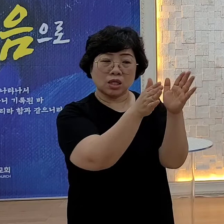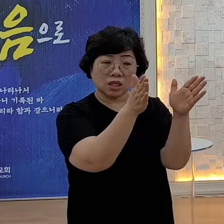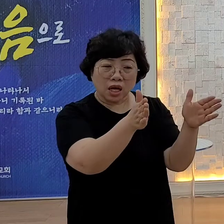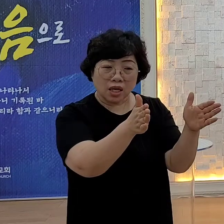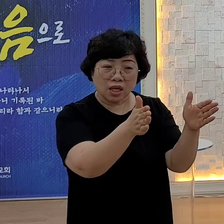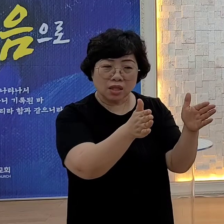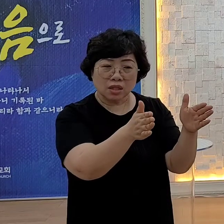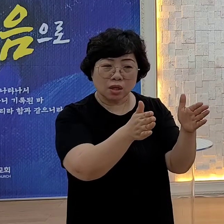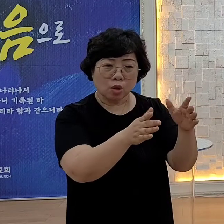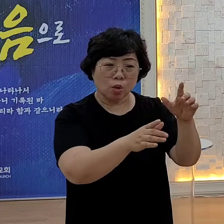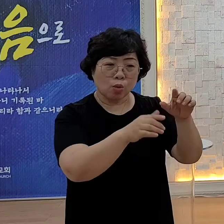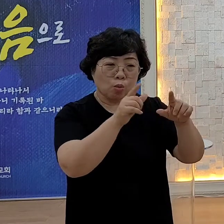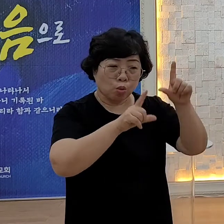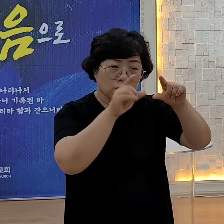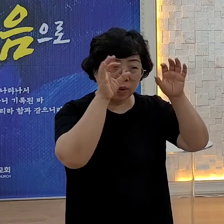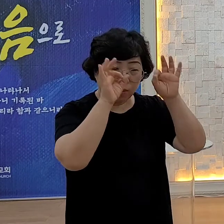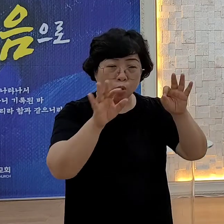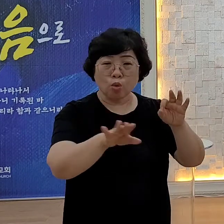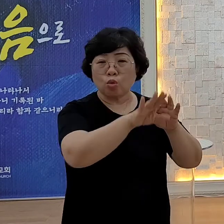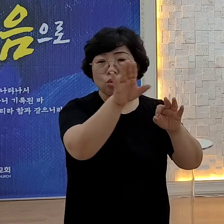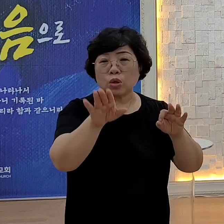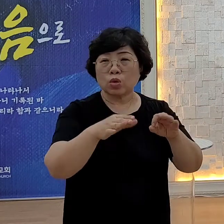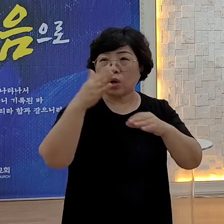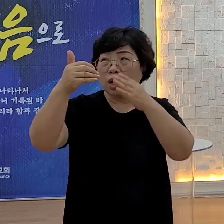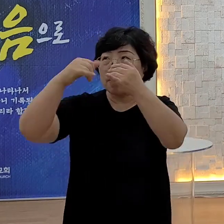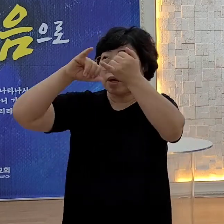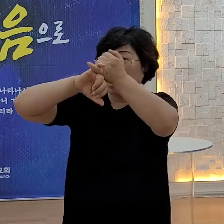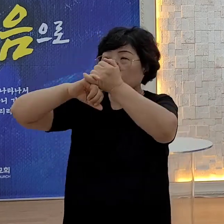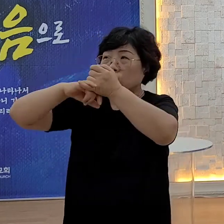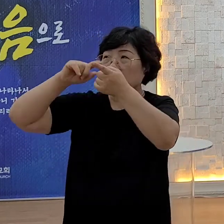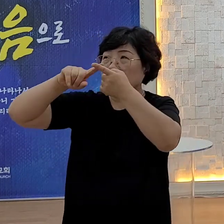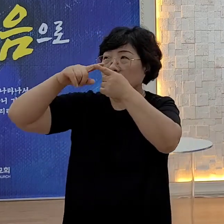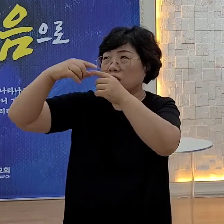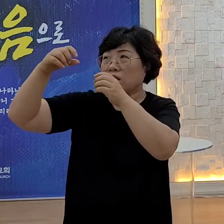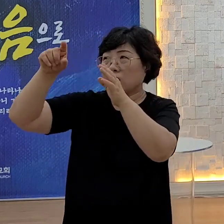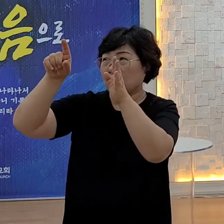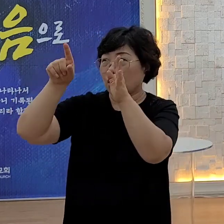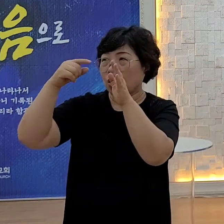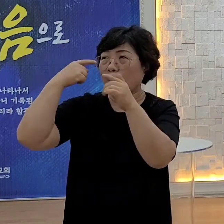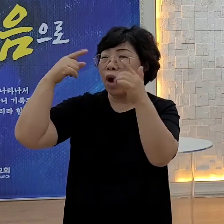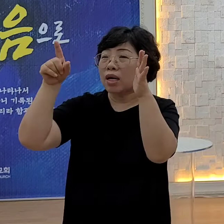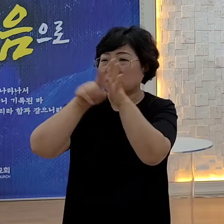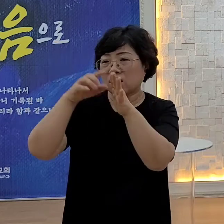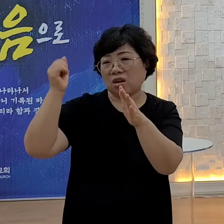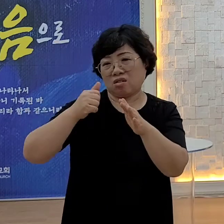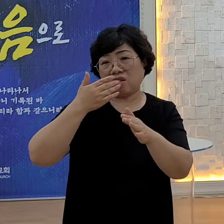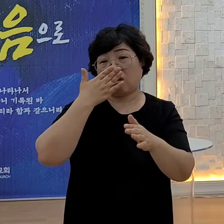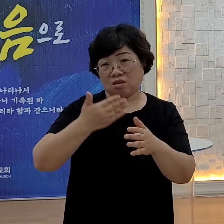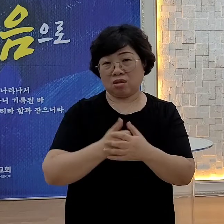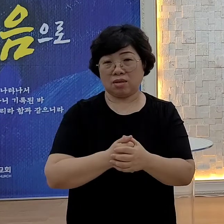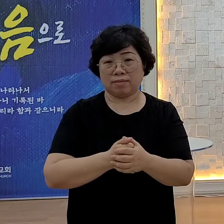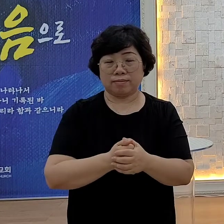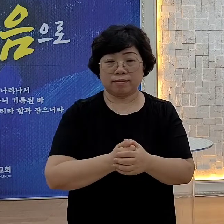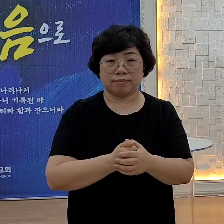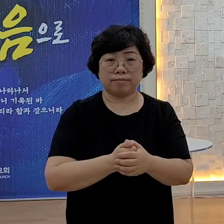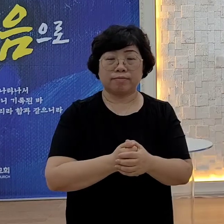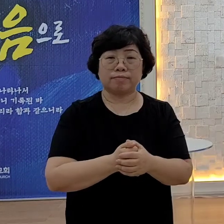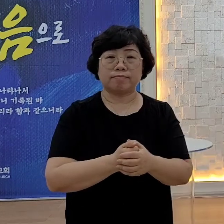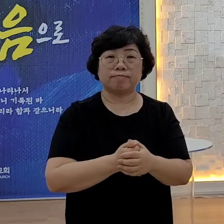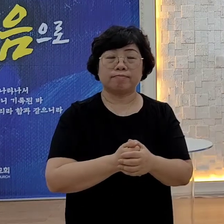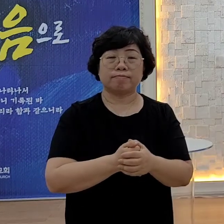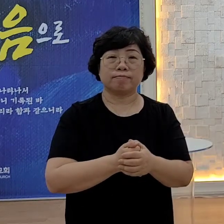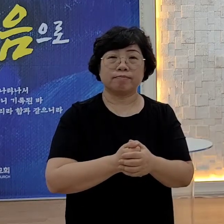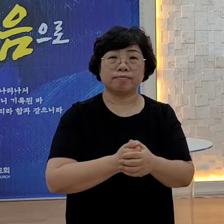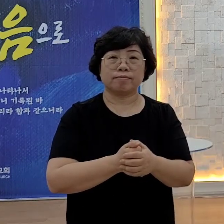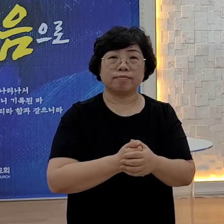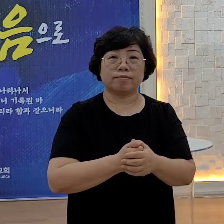그 메시지거든요. 그래서 이 멋진 일을 보면서 오늘 사라의 고백이 여기 6절 7절에